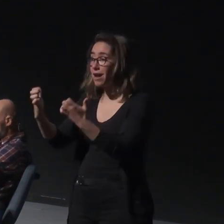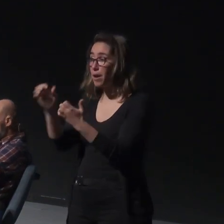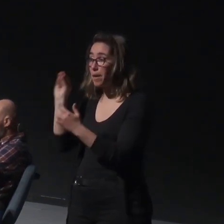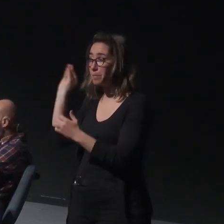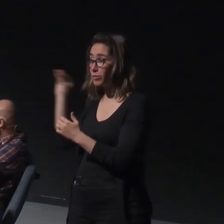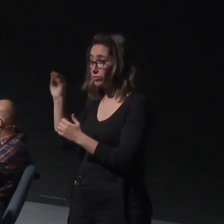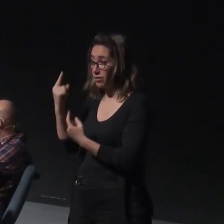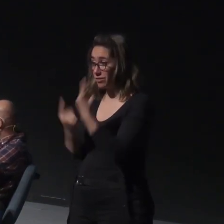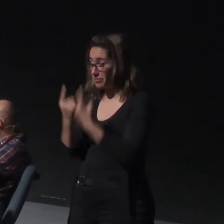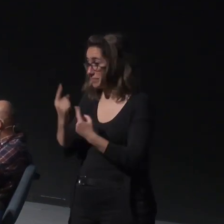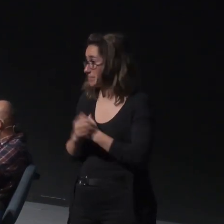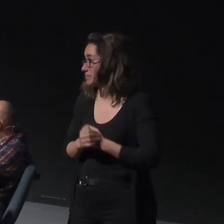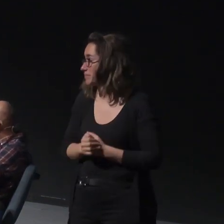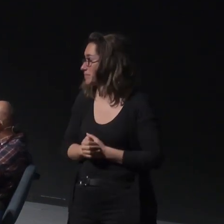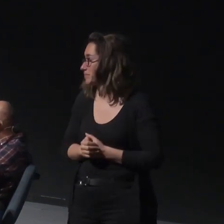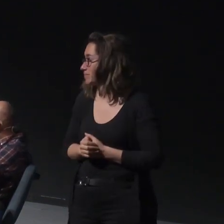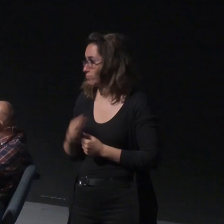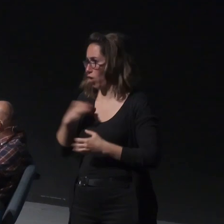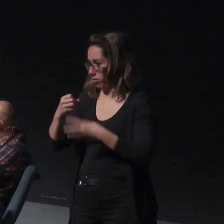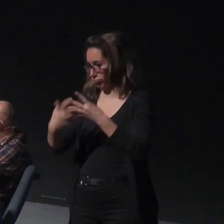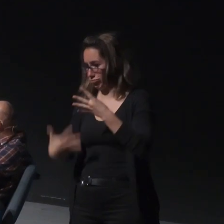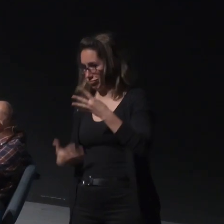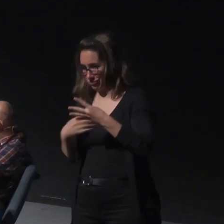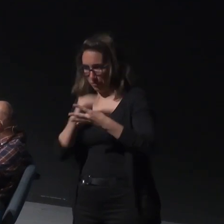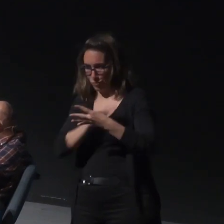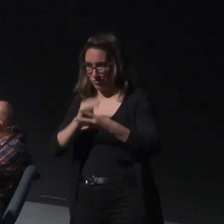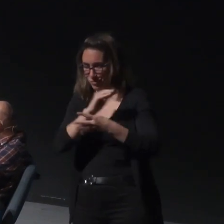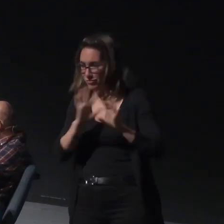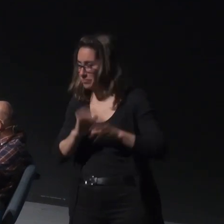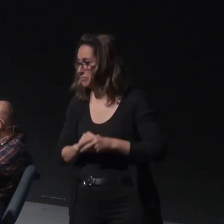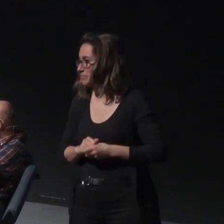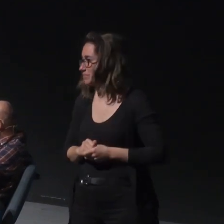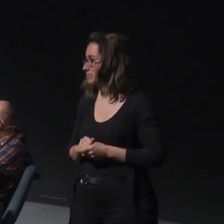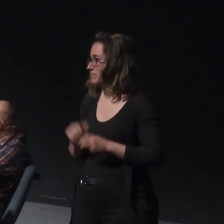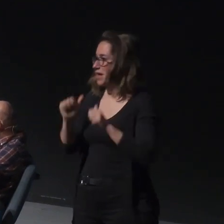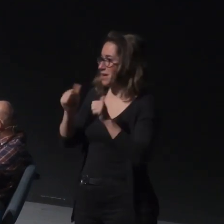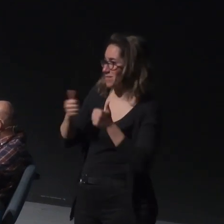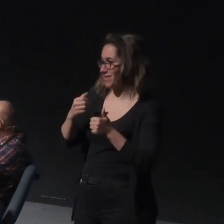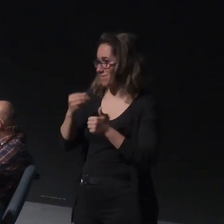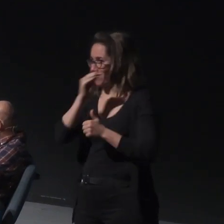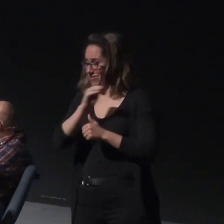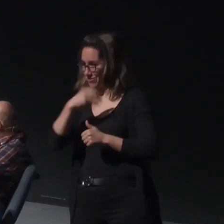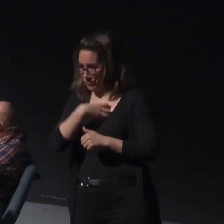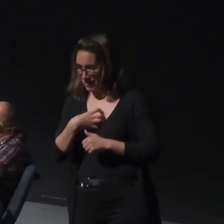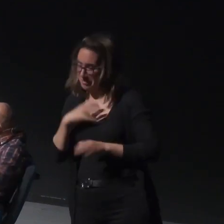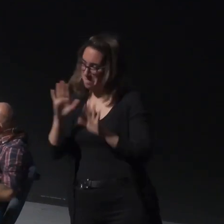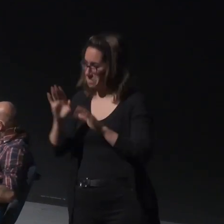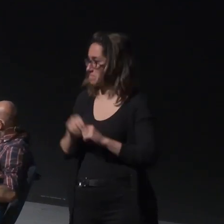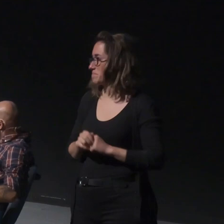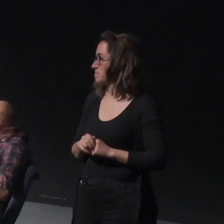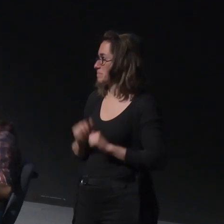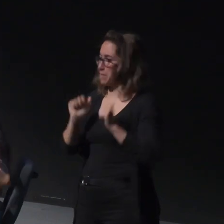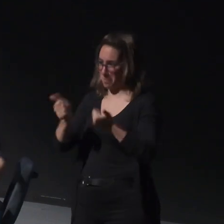Empiezo por preguntar. Yo tengo muchas, pero cuesta un poquito romper el hielo, así que voy